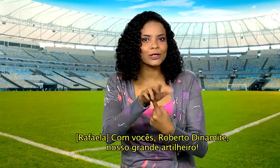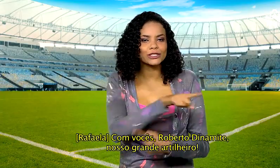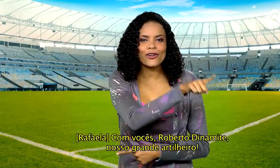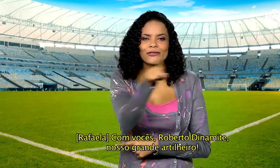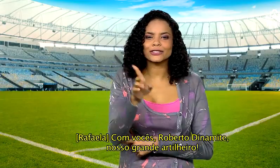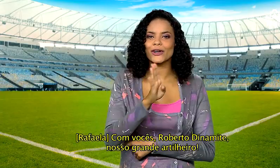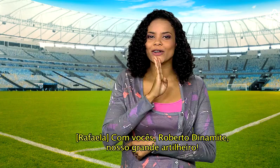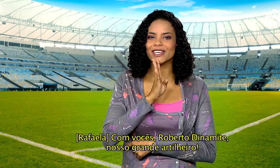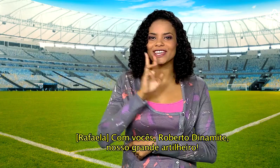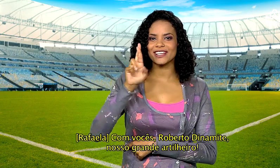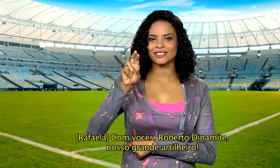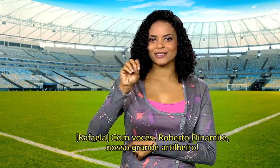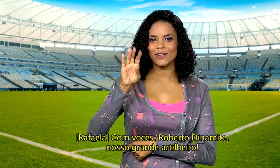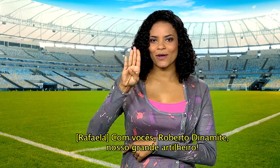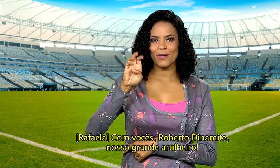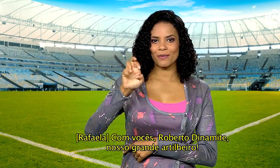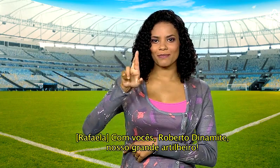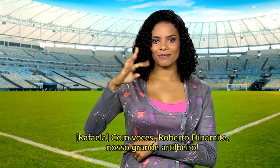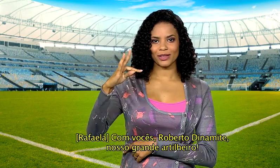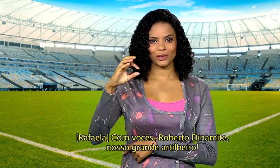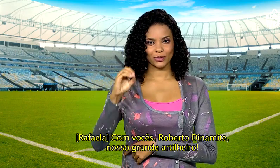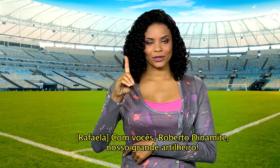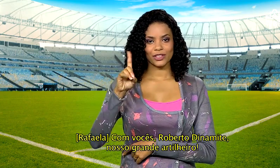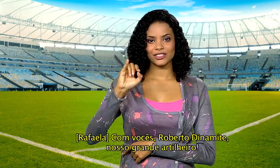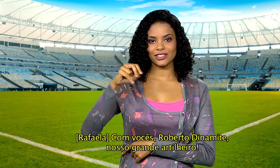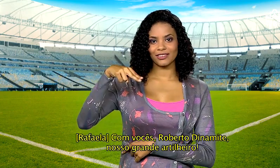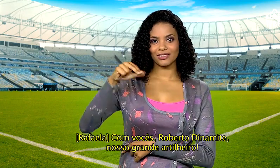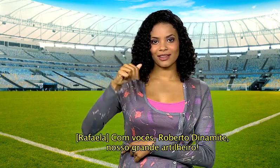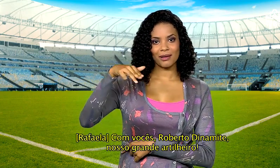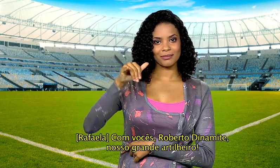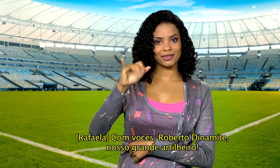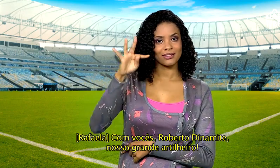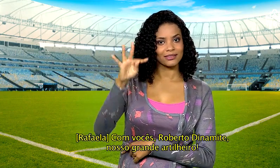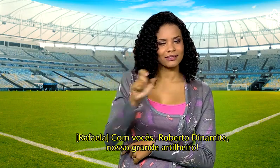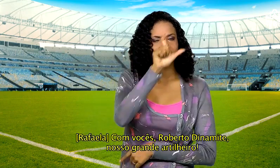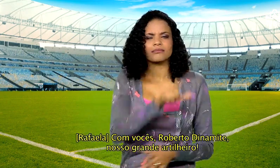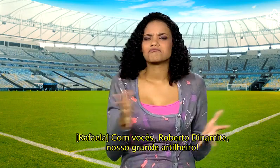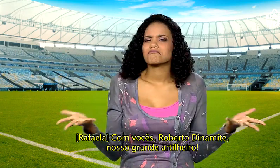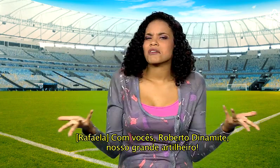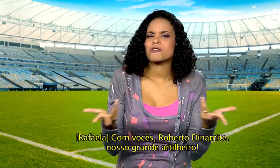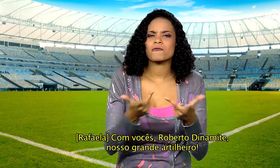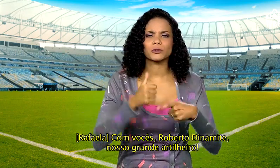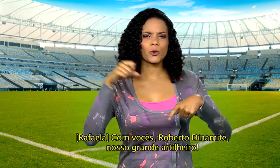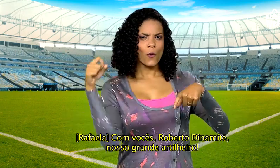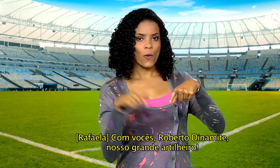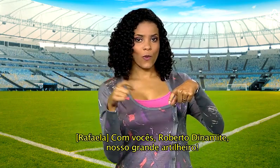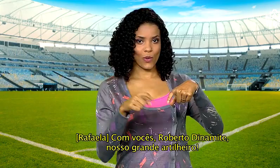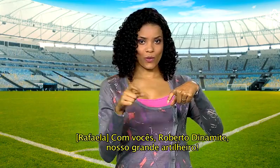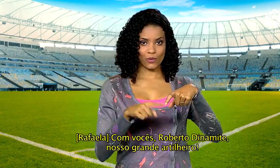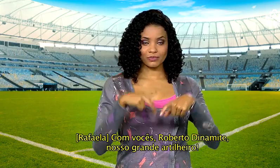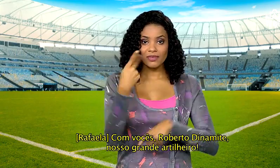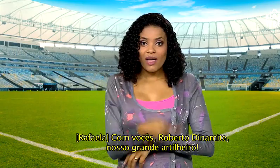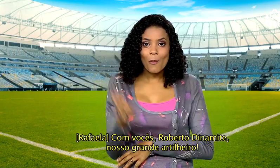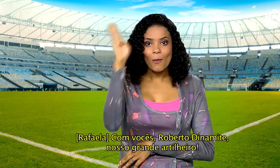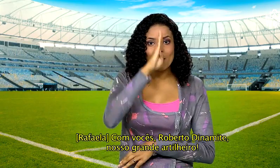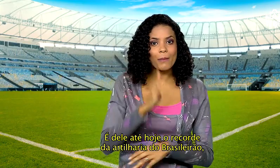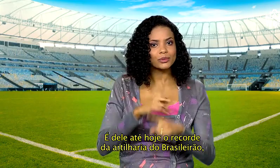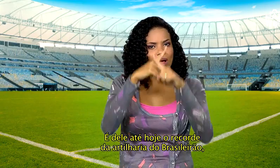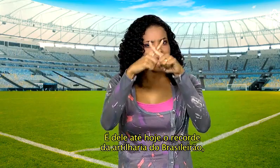Com vocês, Roberto Dinamite, nosso grande artilheiro. É dele